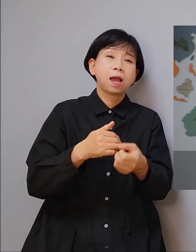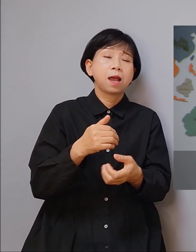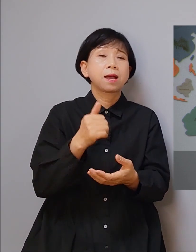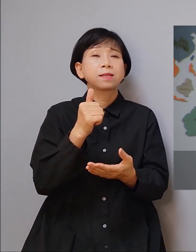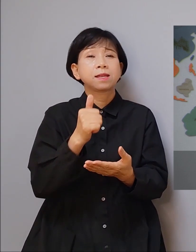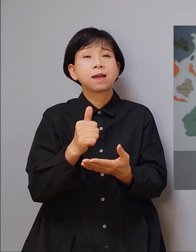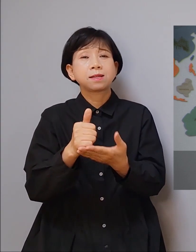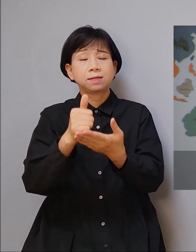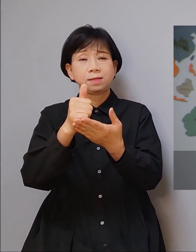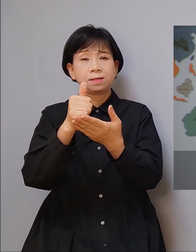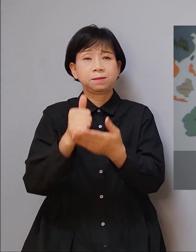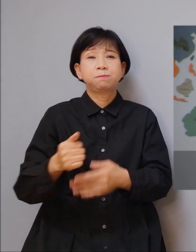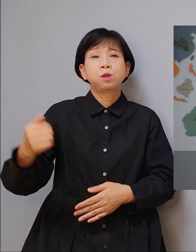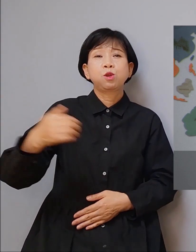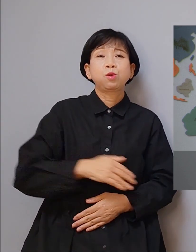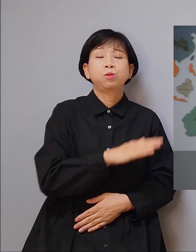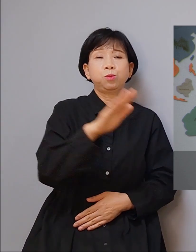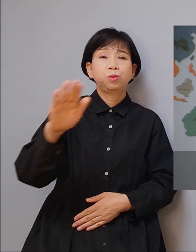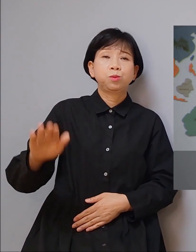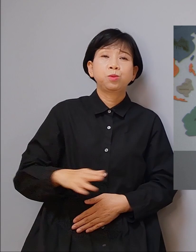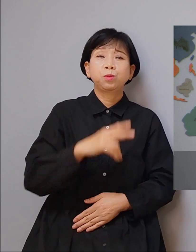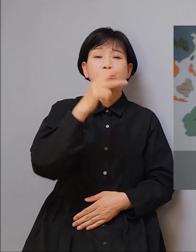은혜로우신 하나님,